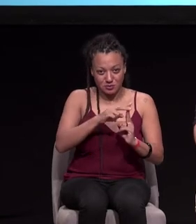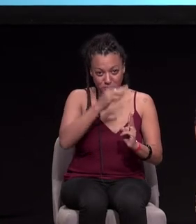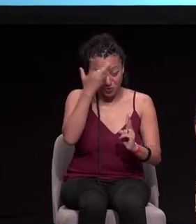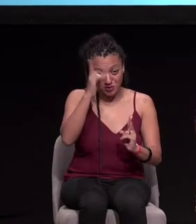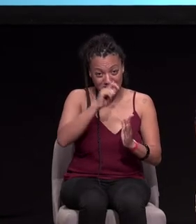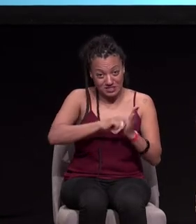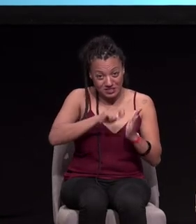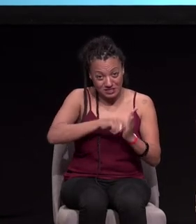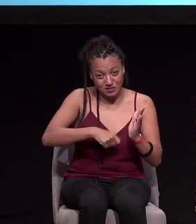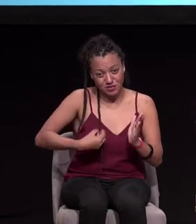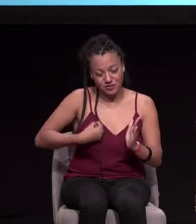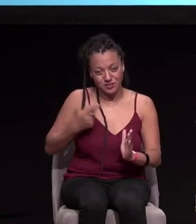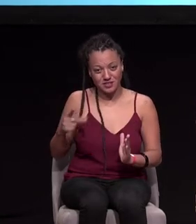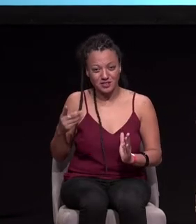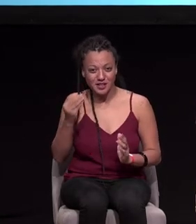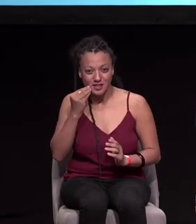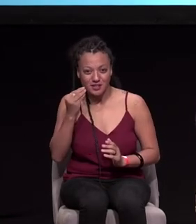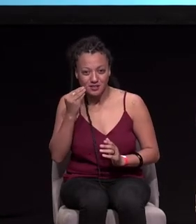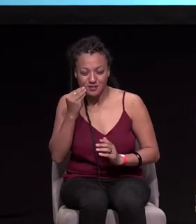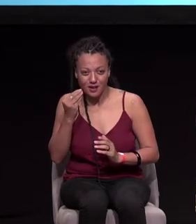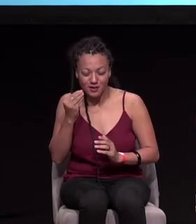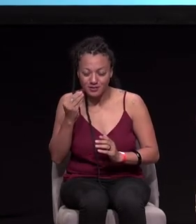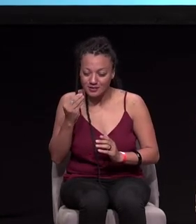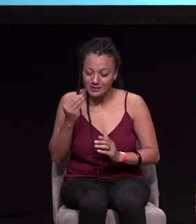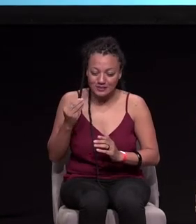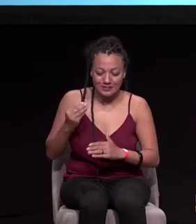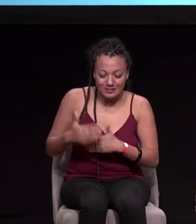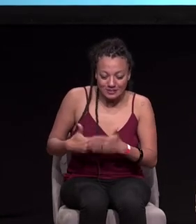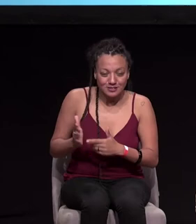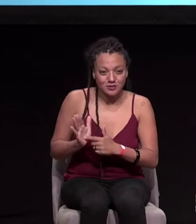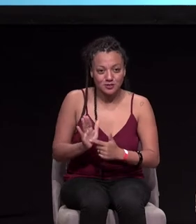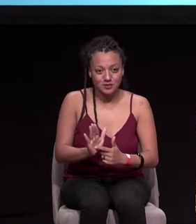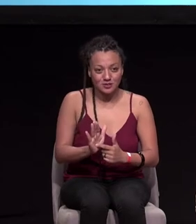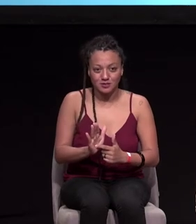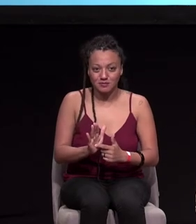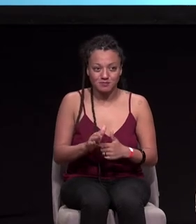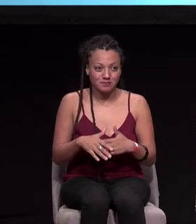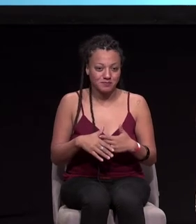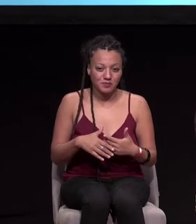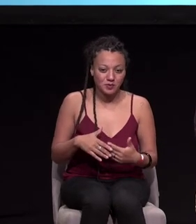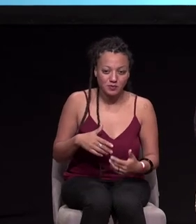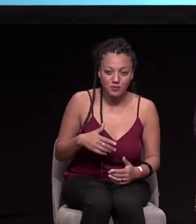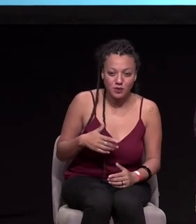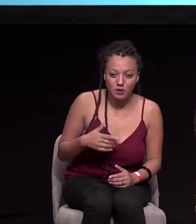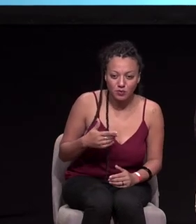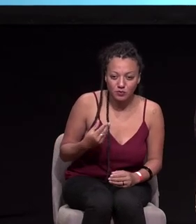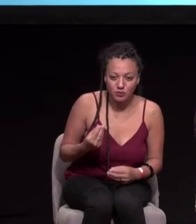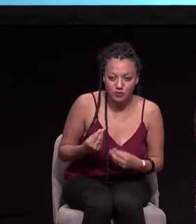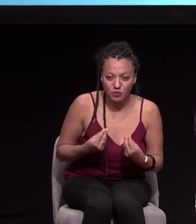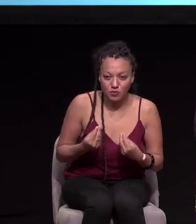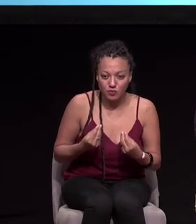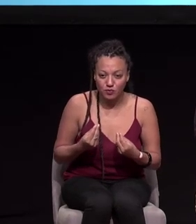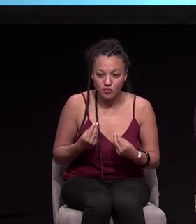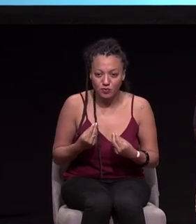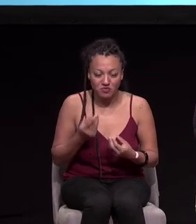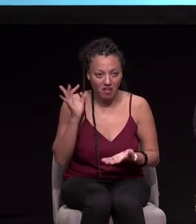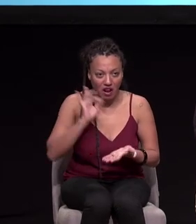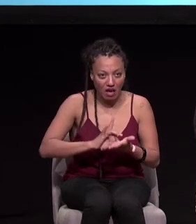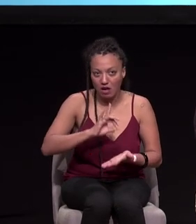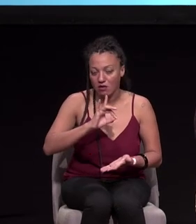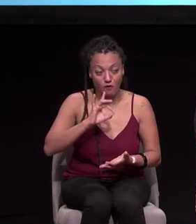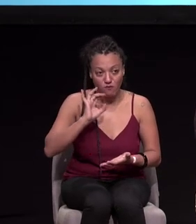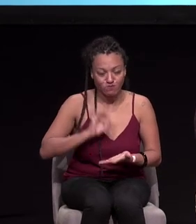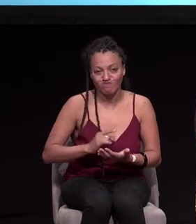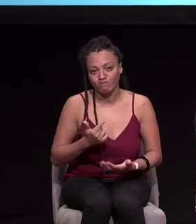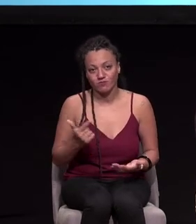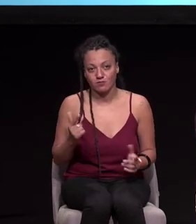dessa vertente por um lado para o outro e eu também não posso dizer que ele fosse um católico devoto não tenho nenhum é como dizer nada disso o que eu acho